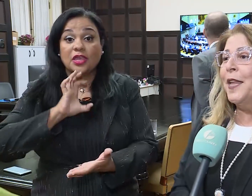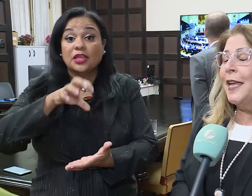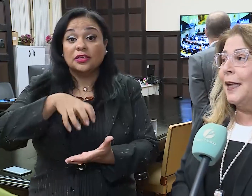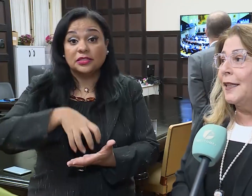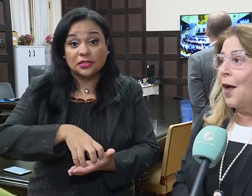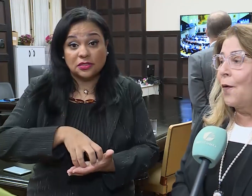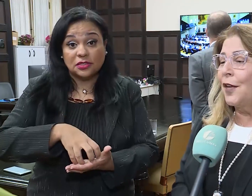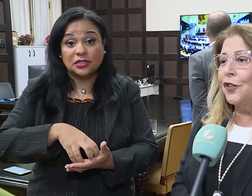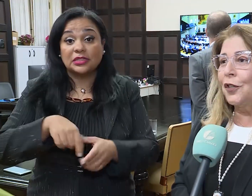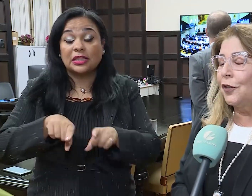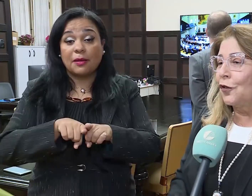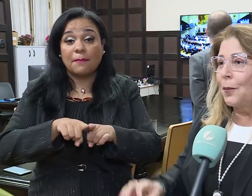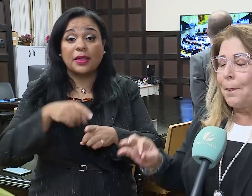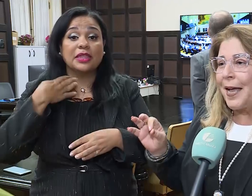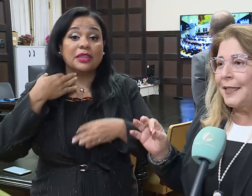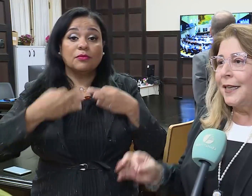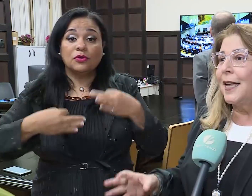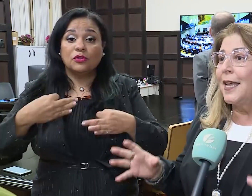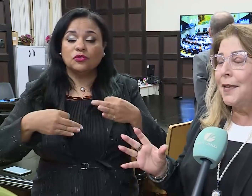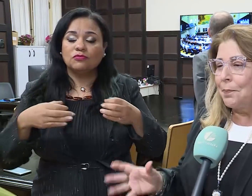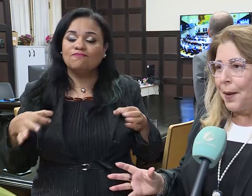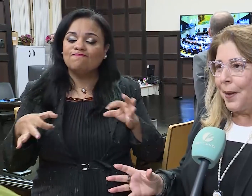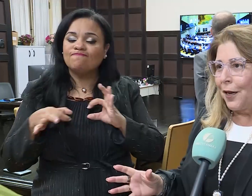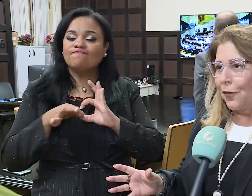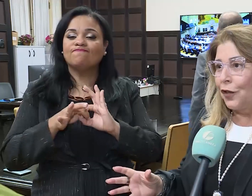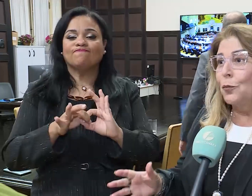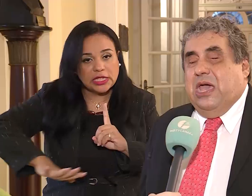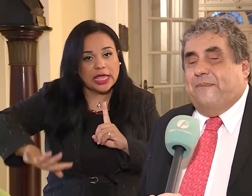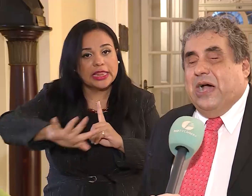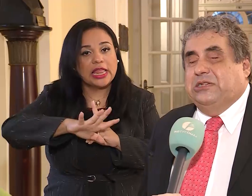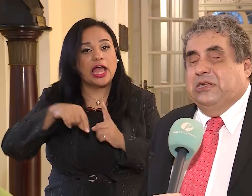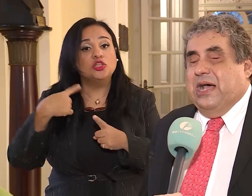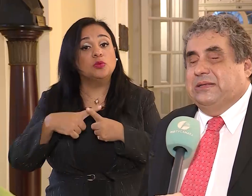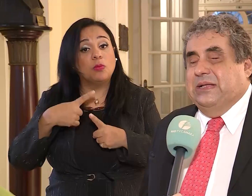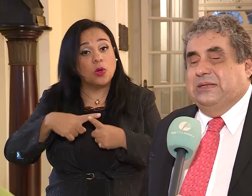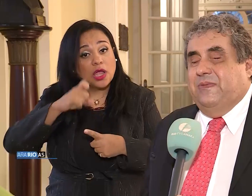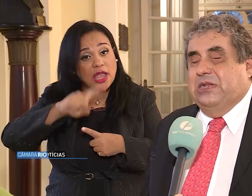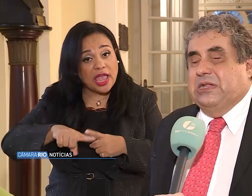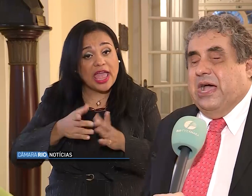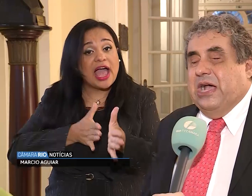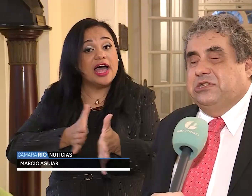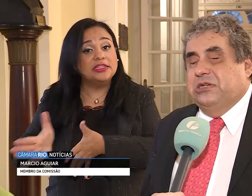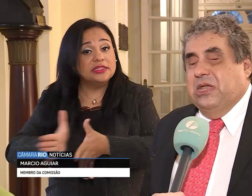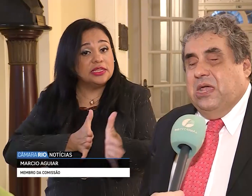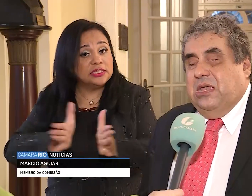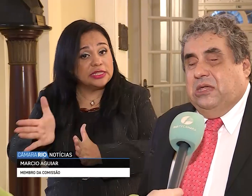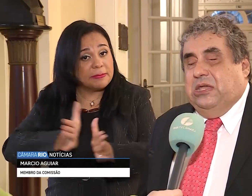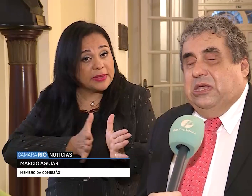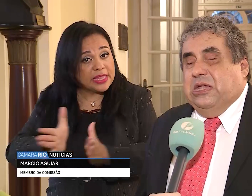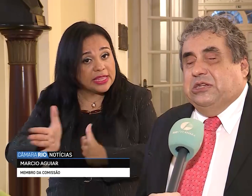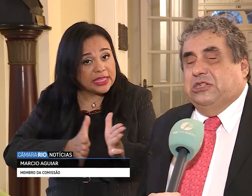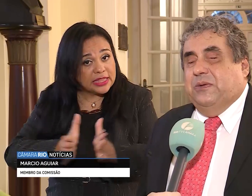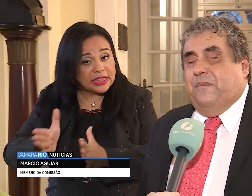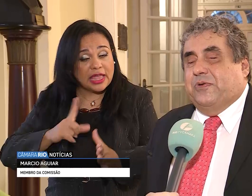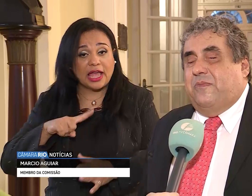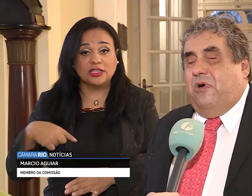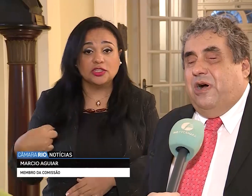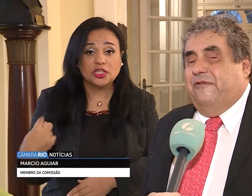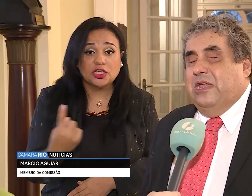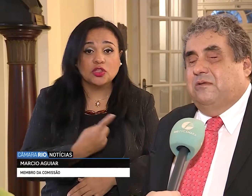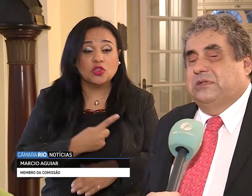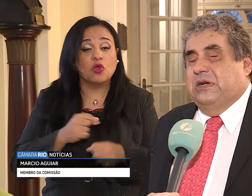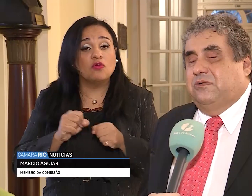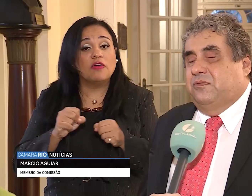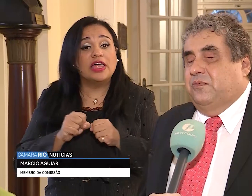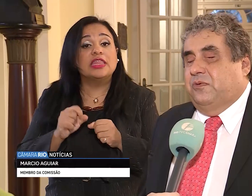tribunal. Então é de uma parceria ímpar para nós. É a partir da acessibilidade que a gente